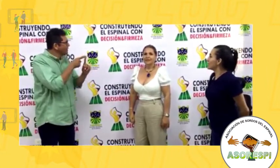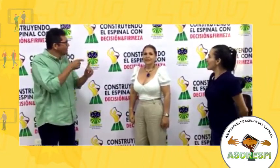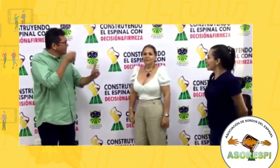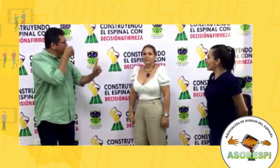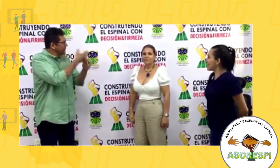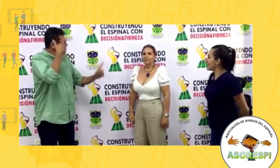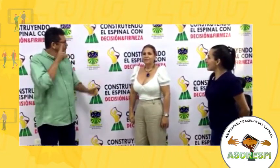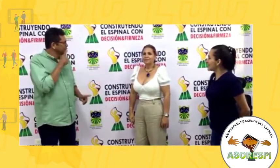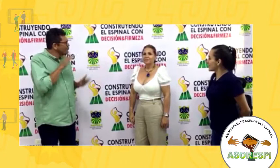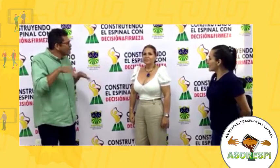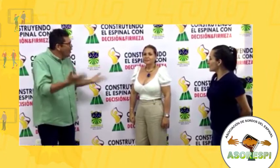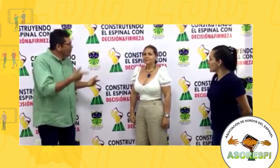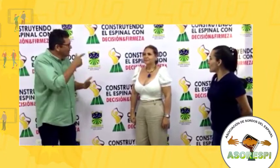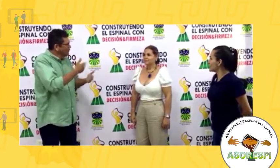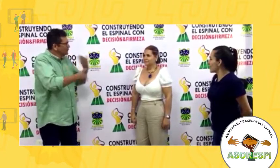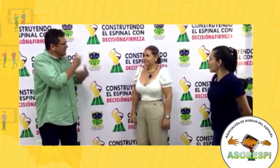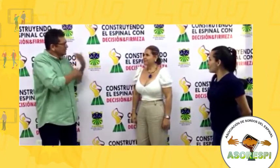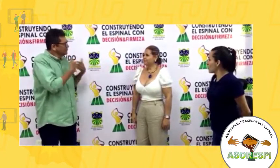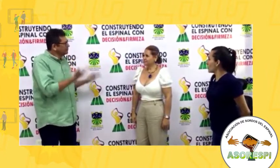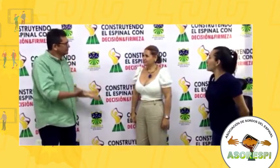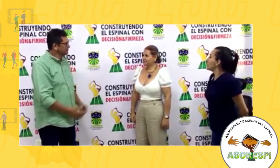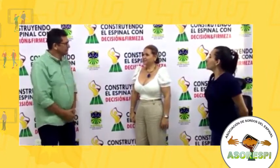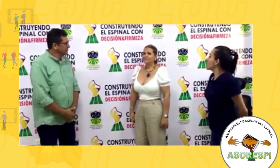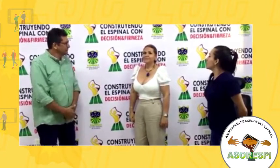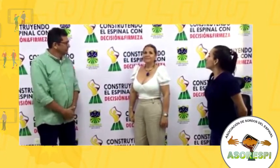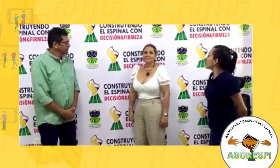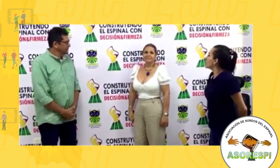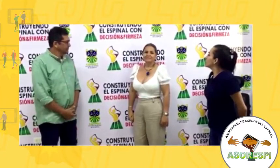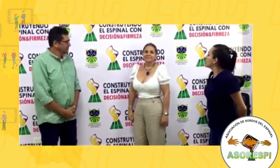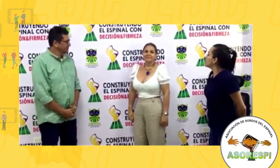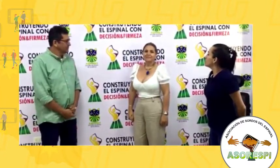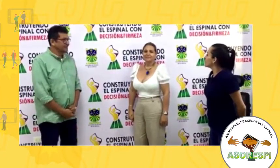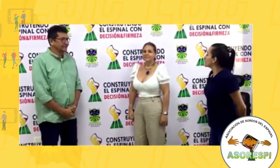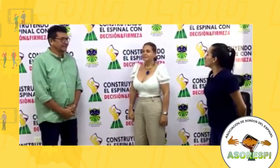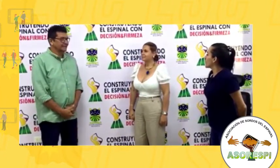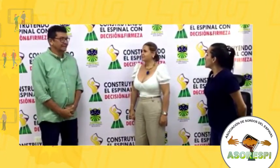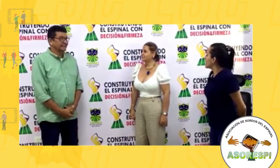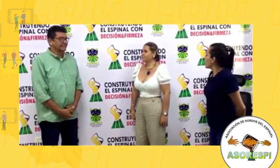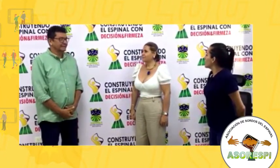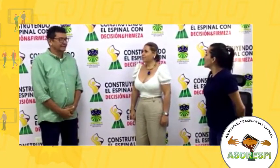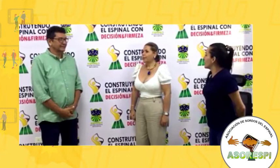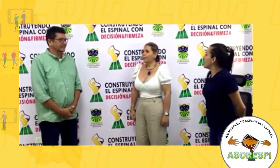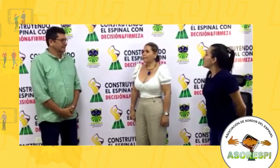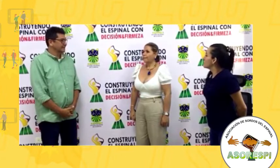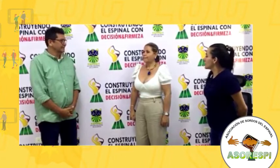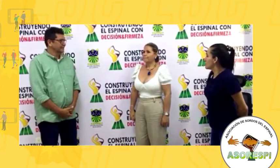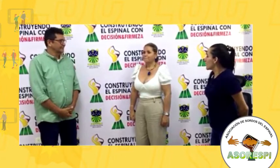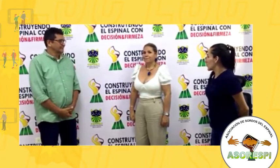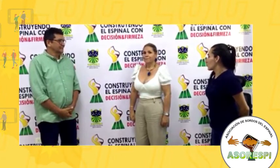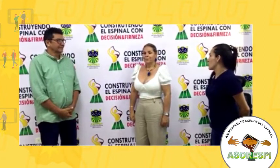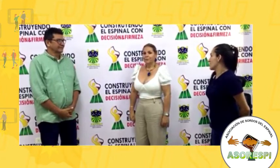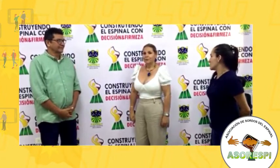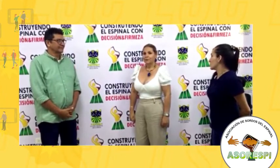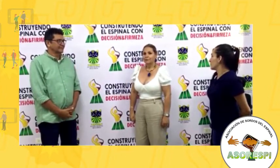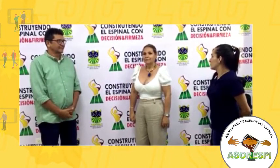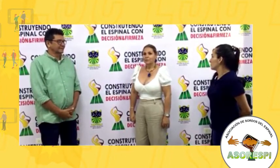con la Secretaria de Desarrollo Social, Sandra Gamboa. Quisiera preguntarle cuál es el impacto que se ha generado a nivel municipal con